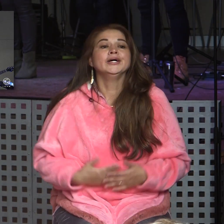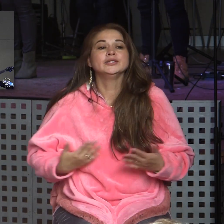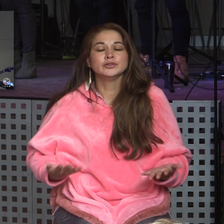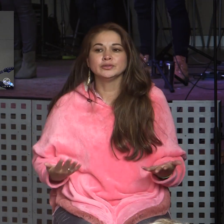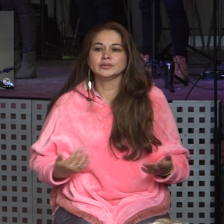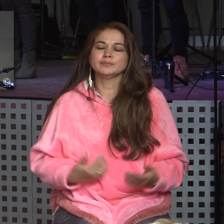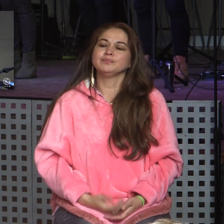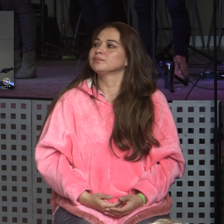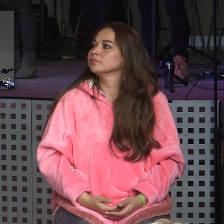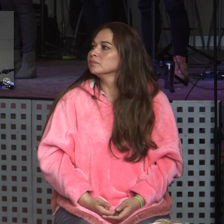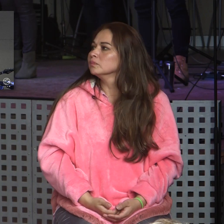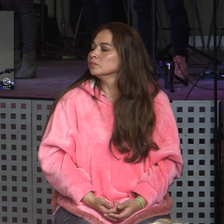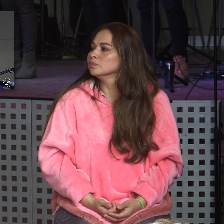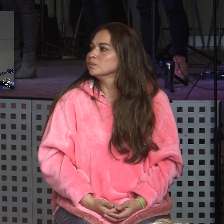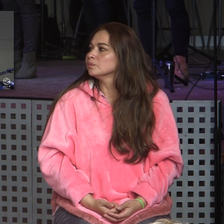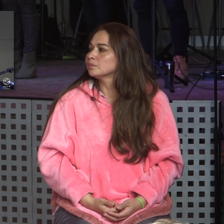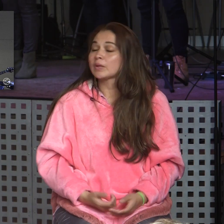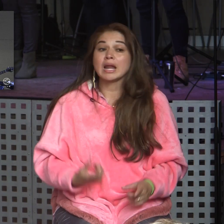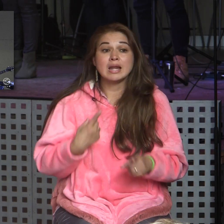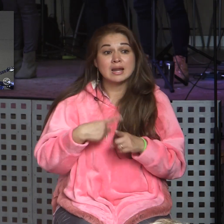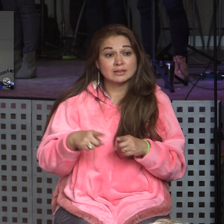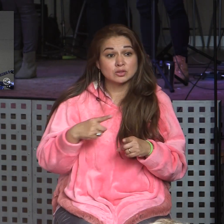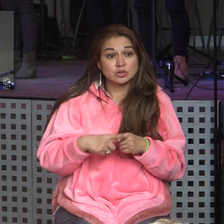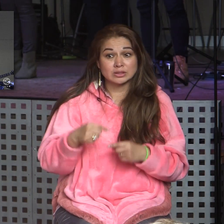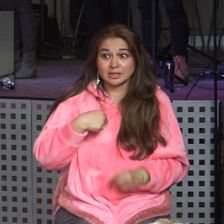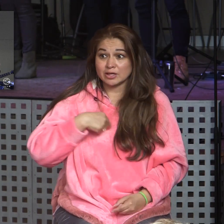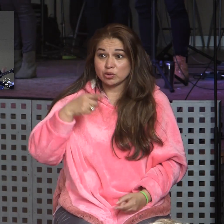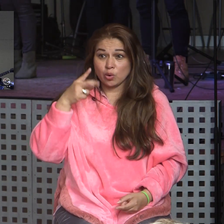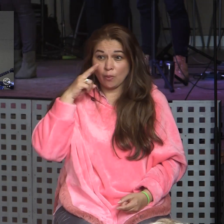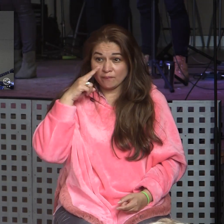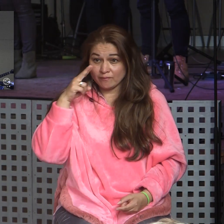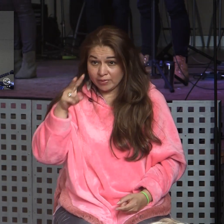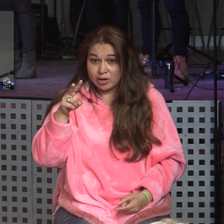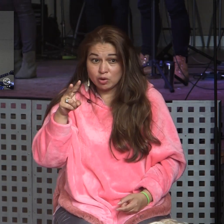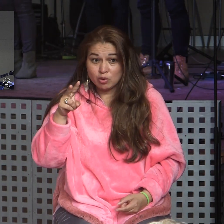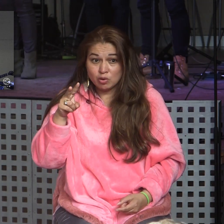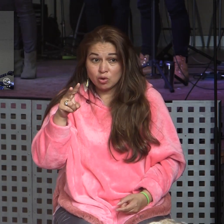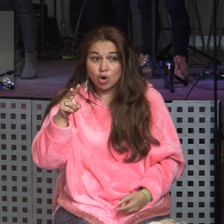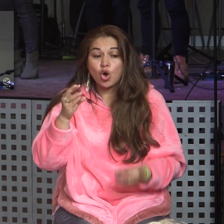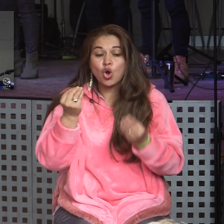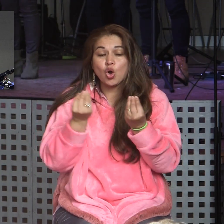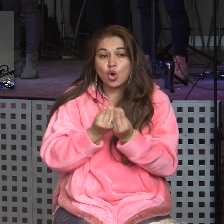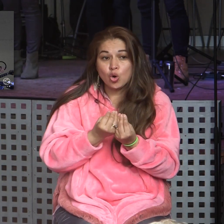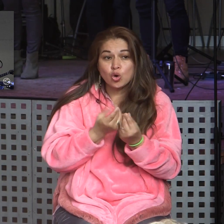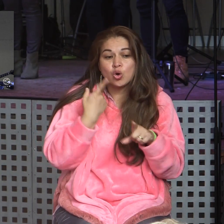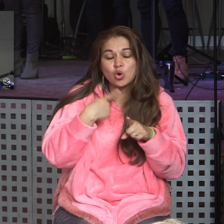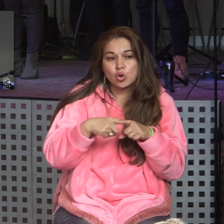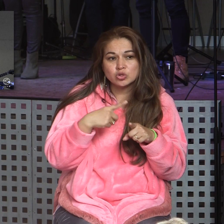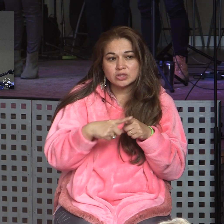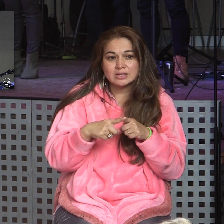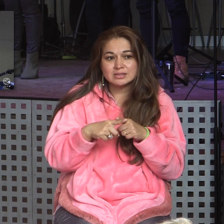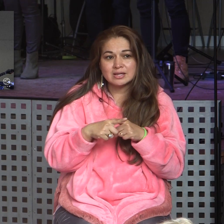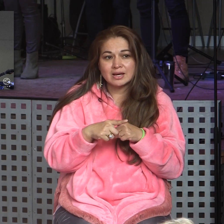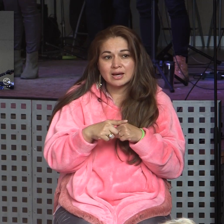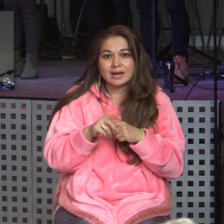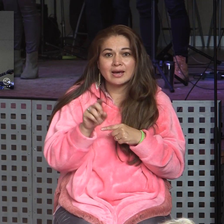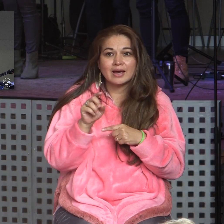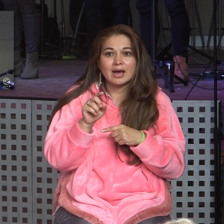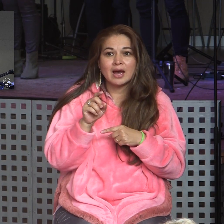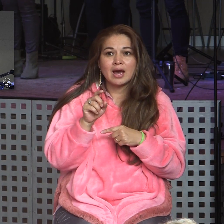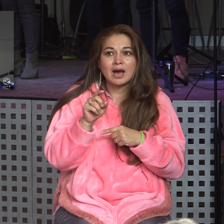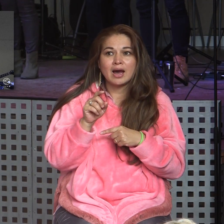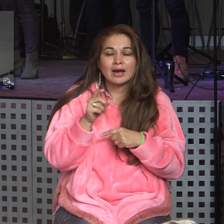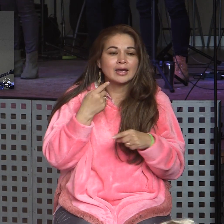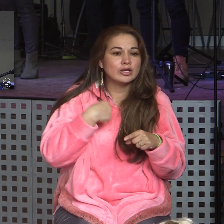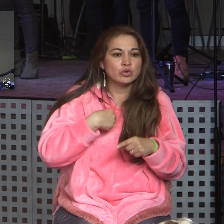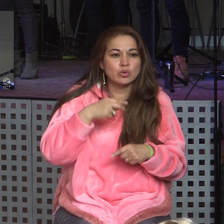se ve fue hecho de lo que no se veía. Qué bueno. Con